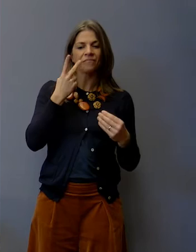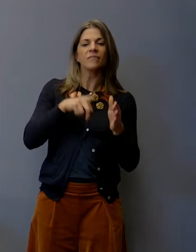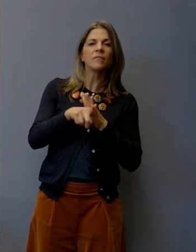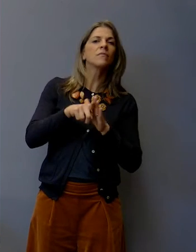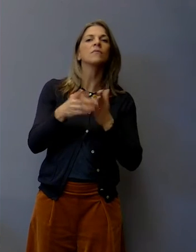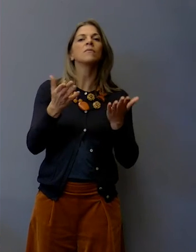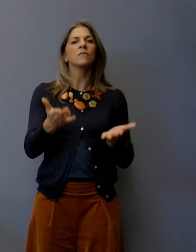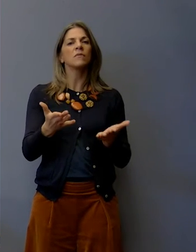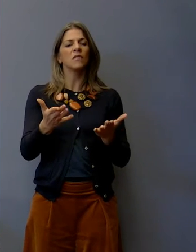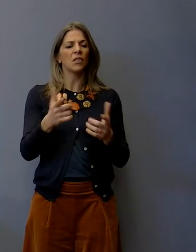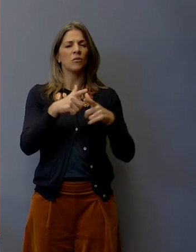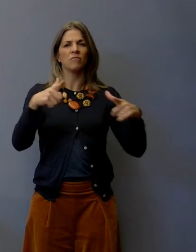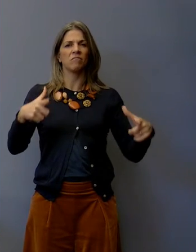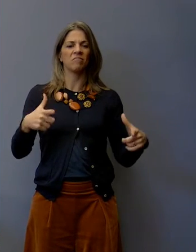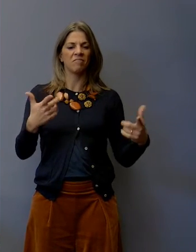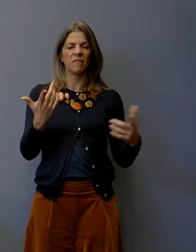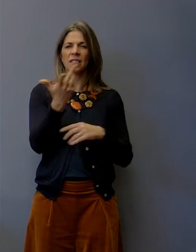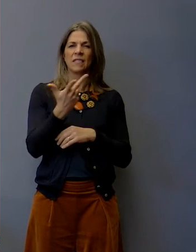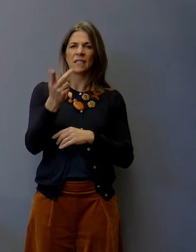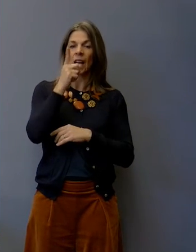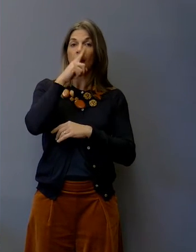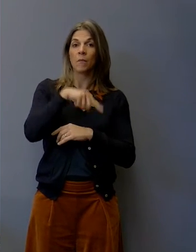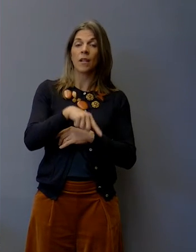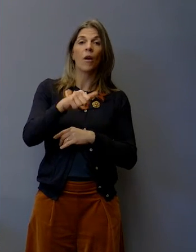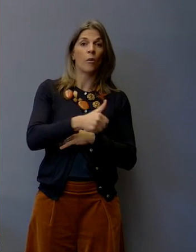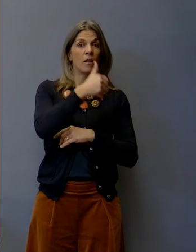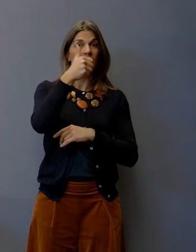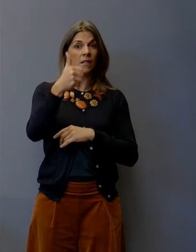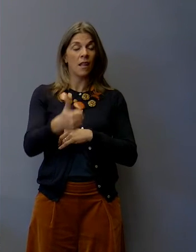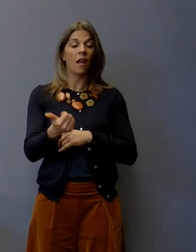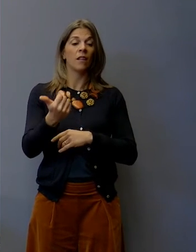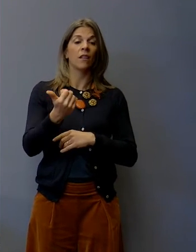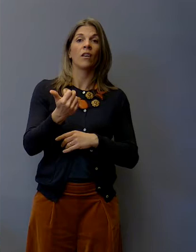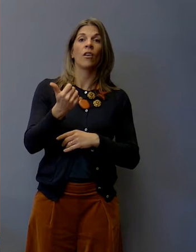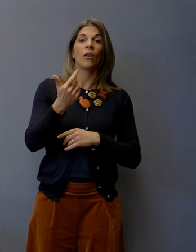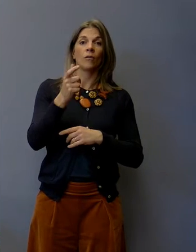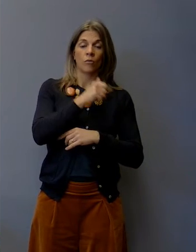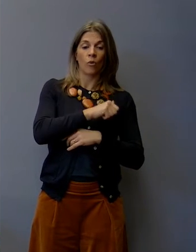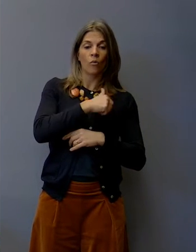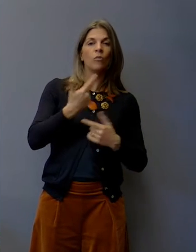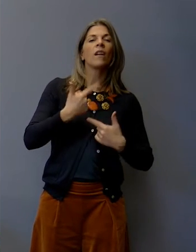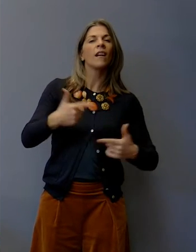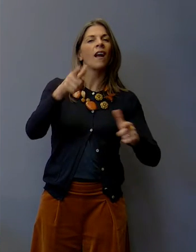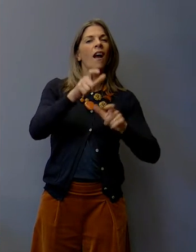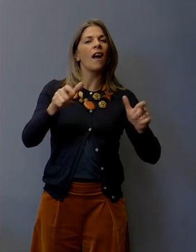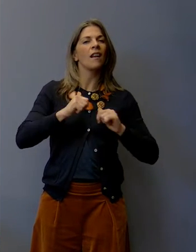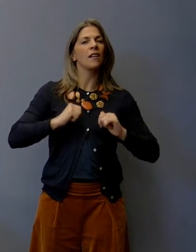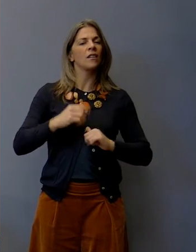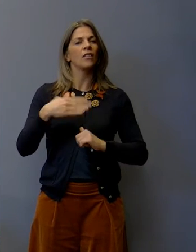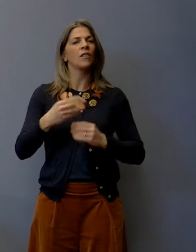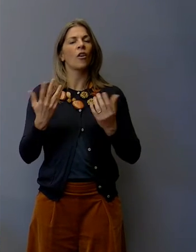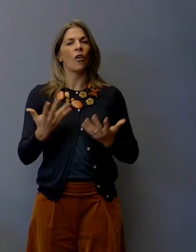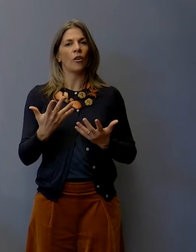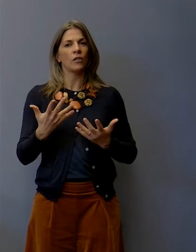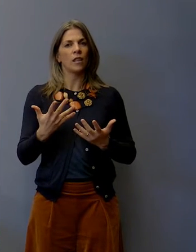e quest'anno il governo da citare galera il genovese alle famiglie ed alle imprese così provate dal copy un aumento medio per famiglia